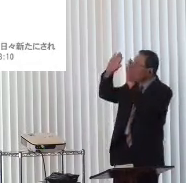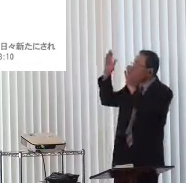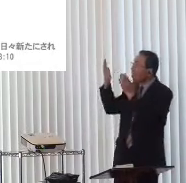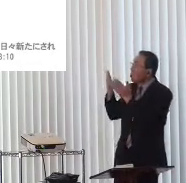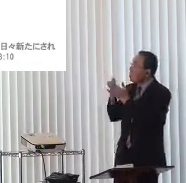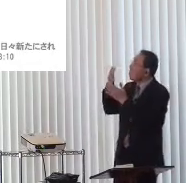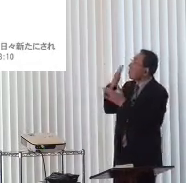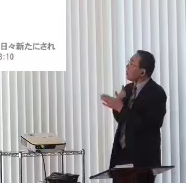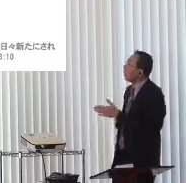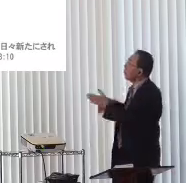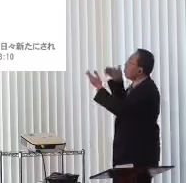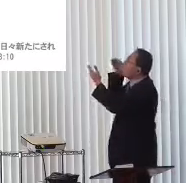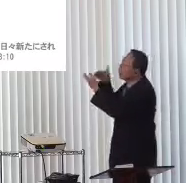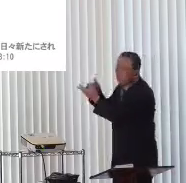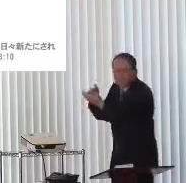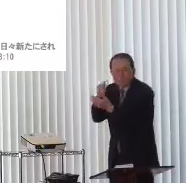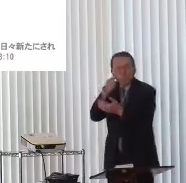なんです。